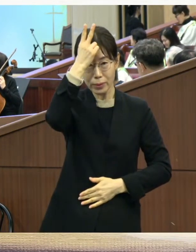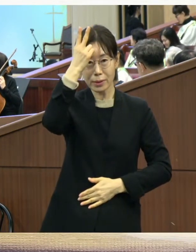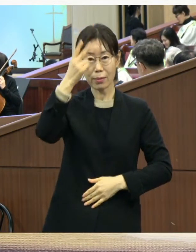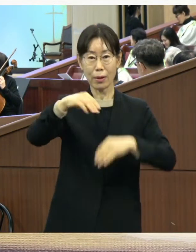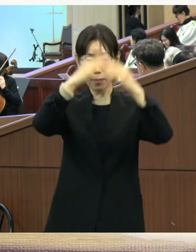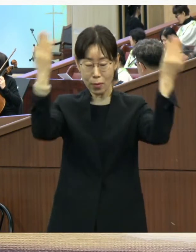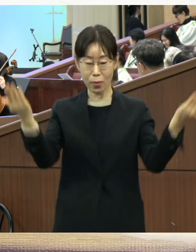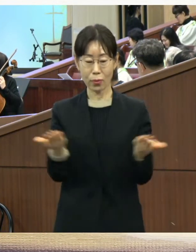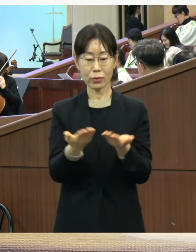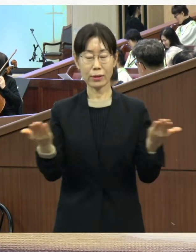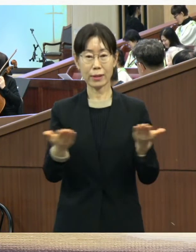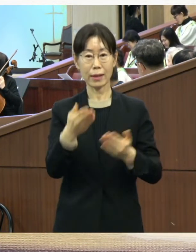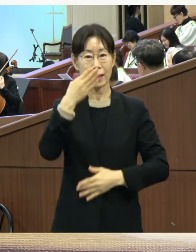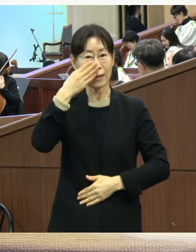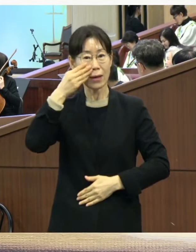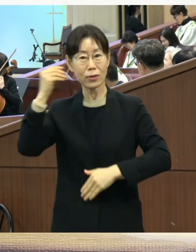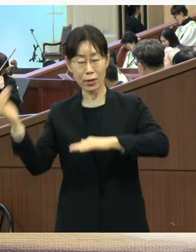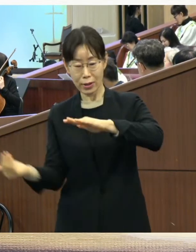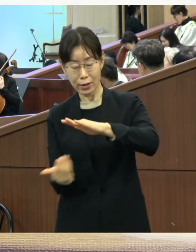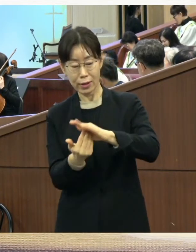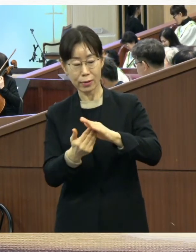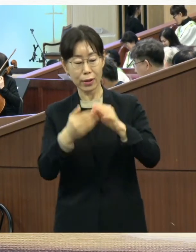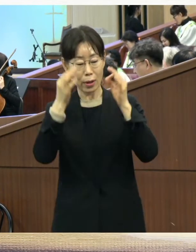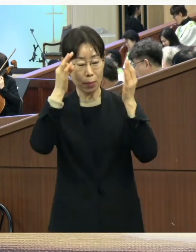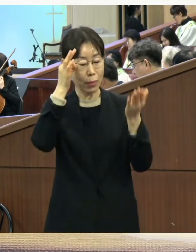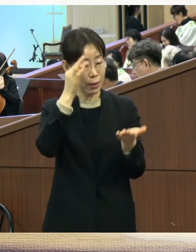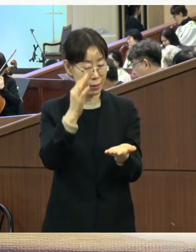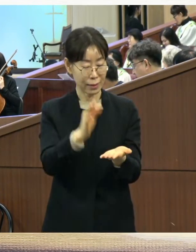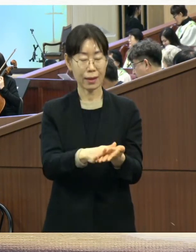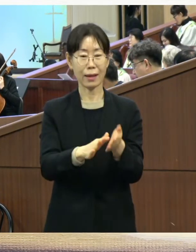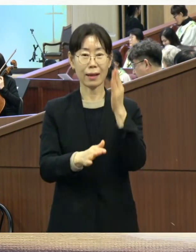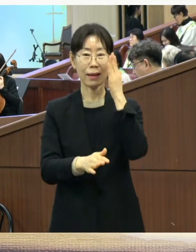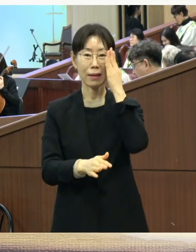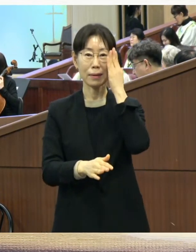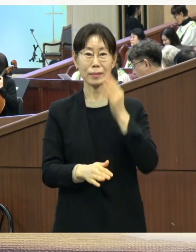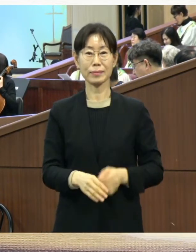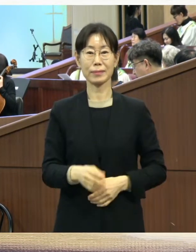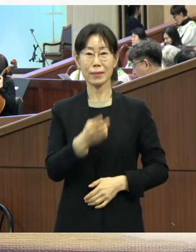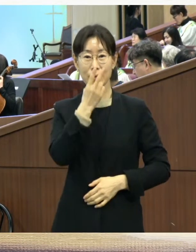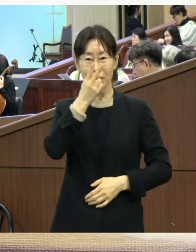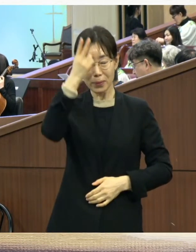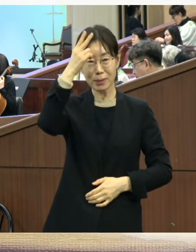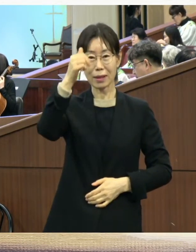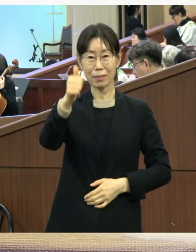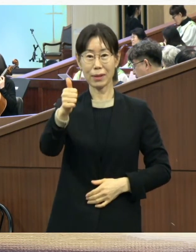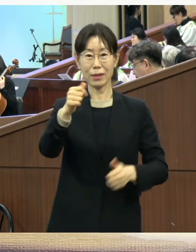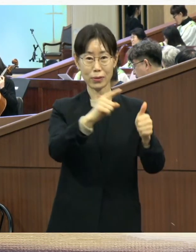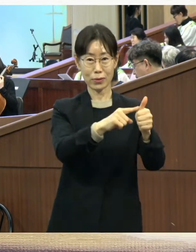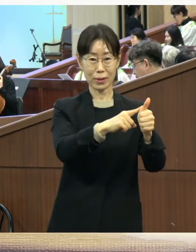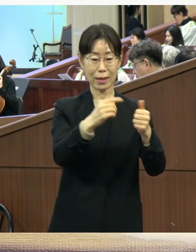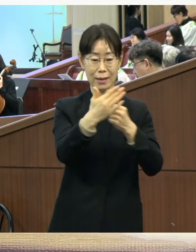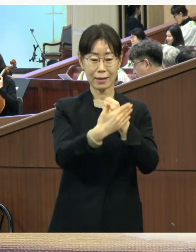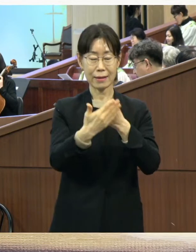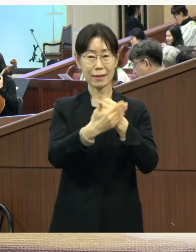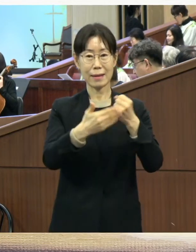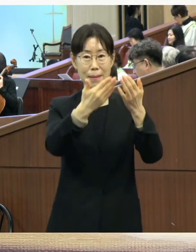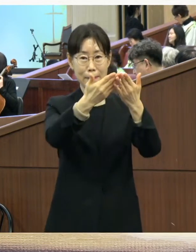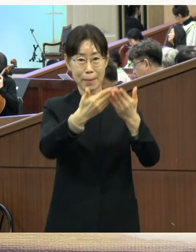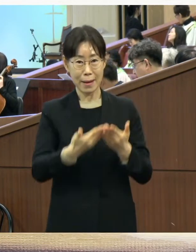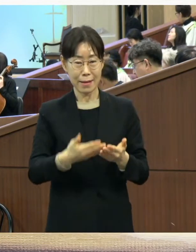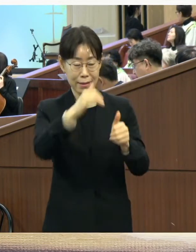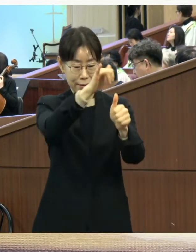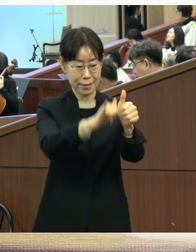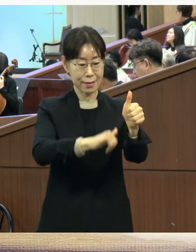그의 범사에 형통하게 하심을 보았더라. 요셉이 그의 주인에게 은혜를